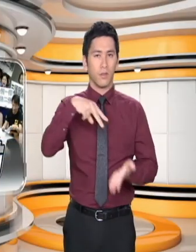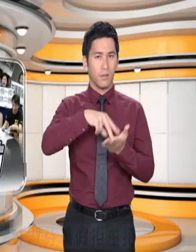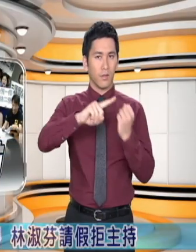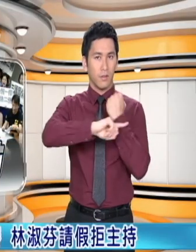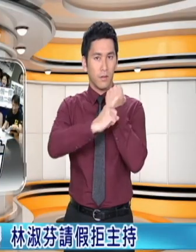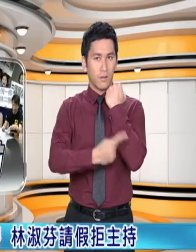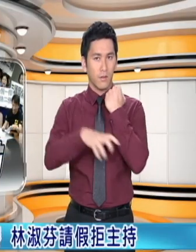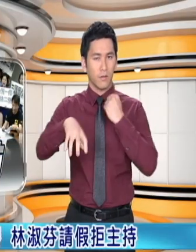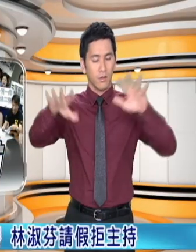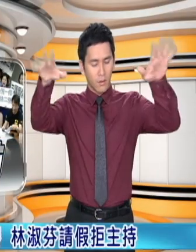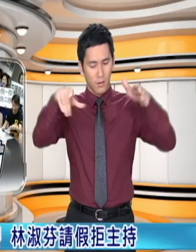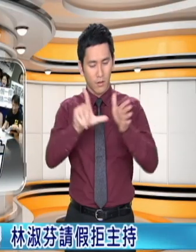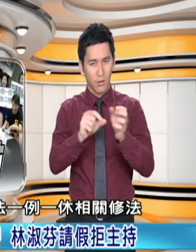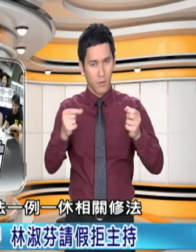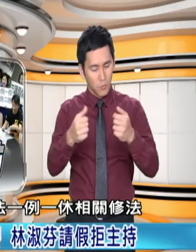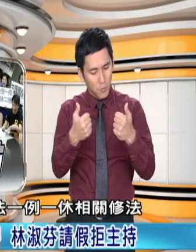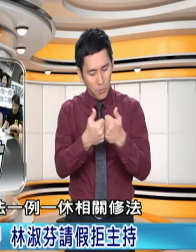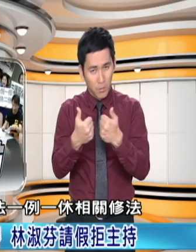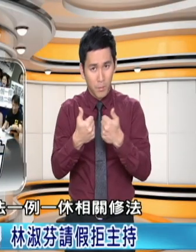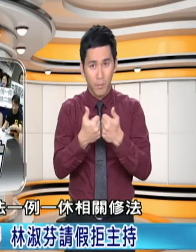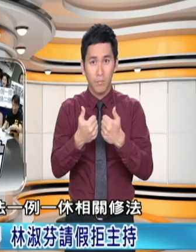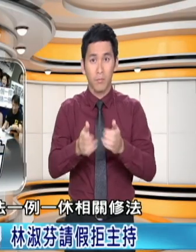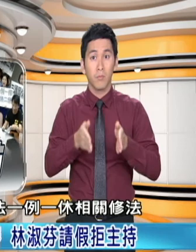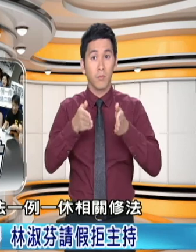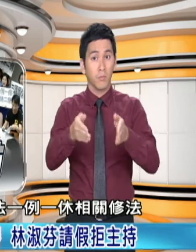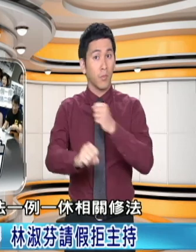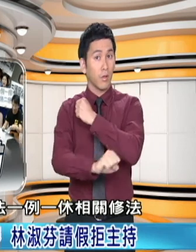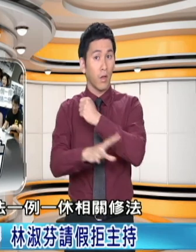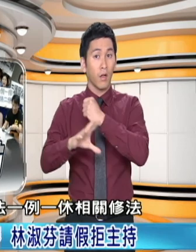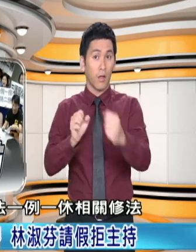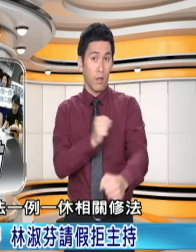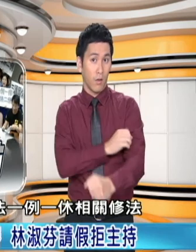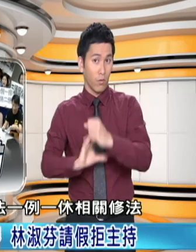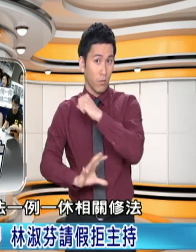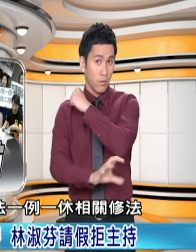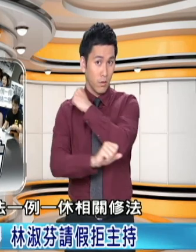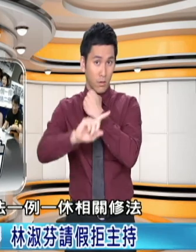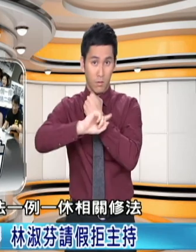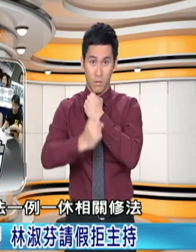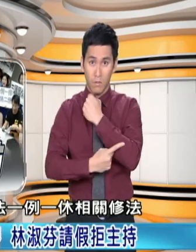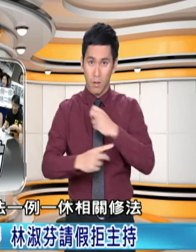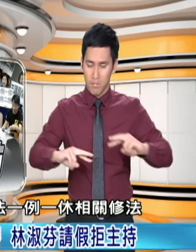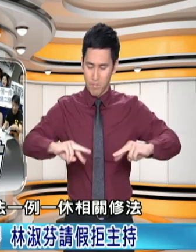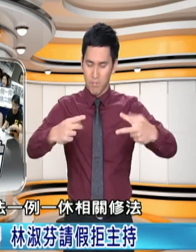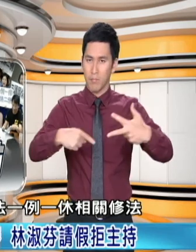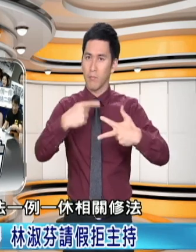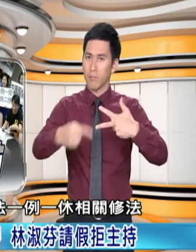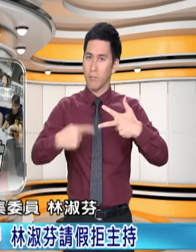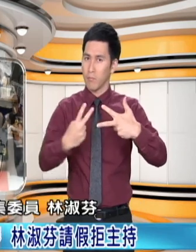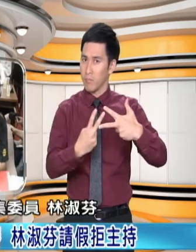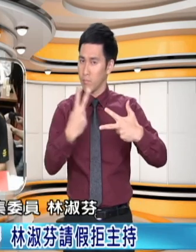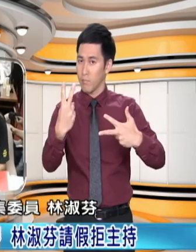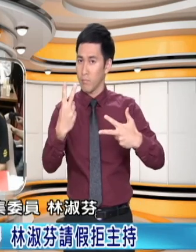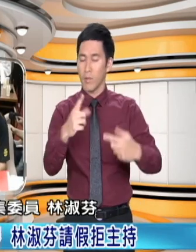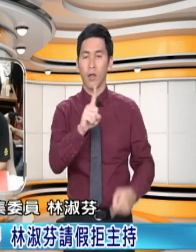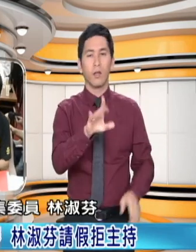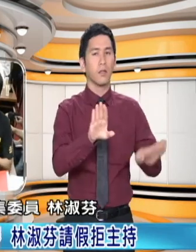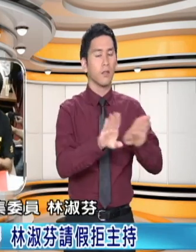法院临时会，昨天审查劳基法一例一修相关修法。不过，民进党召